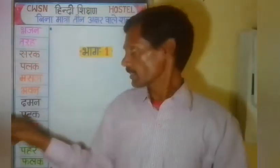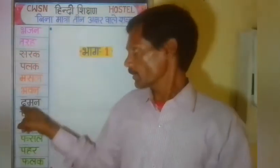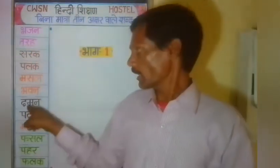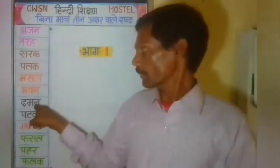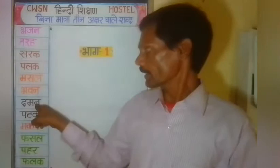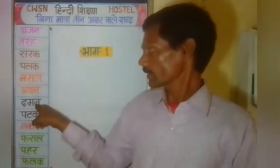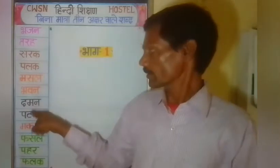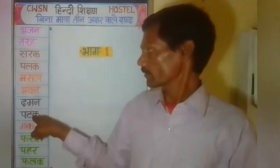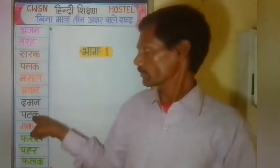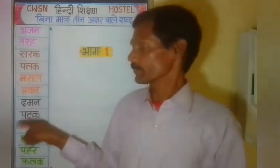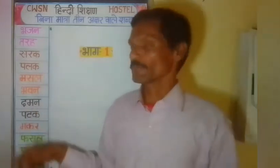दमन।